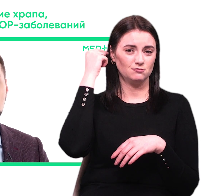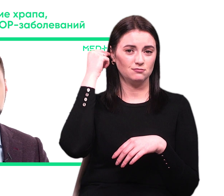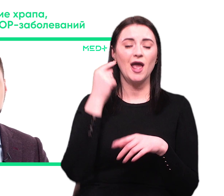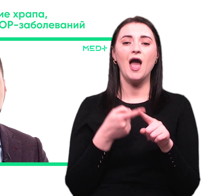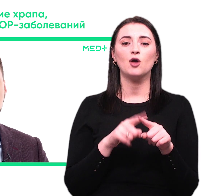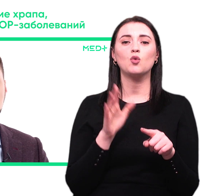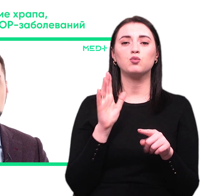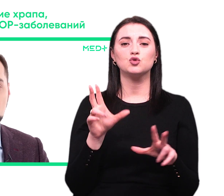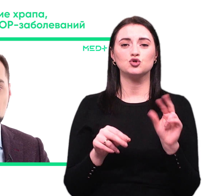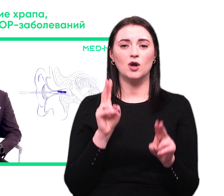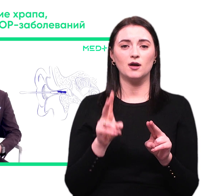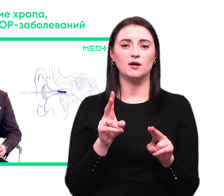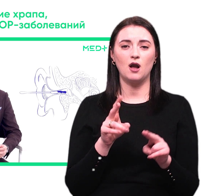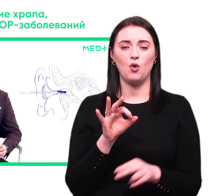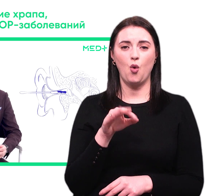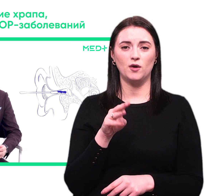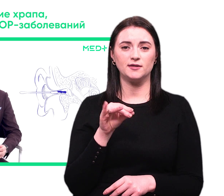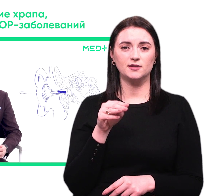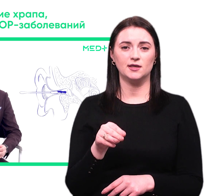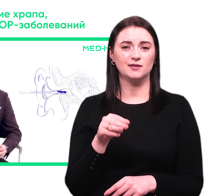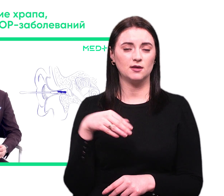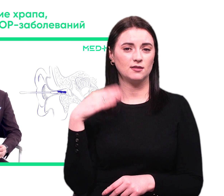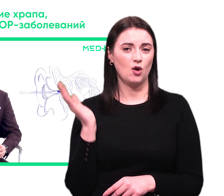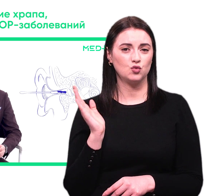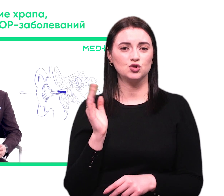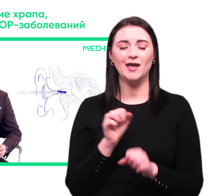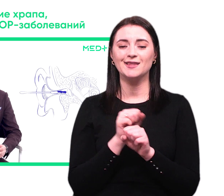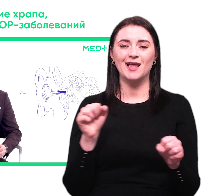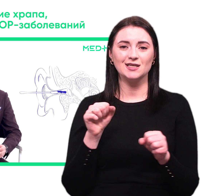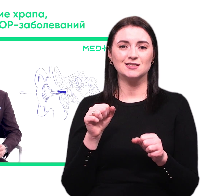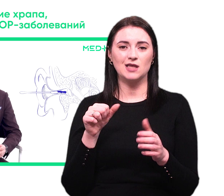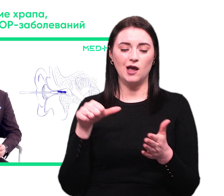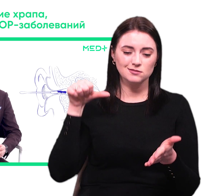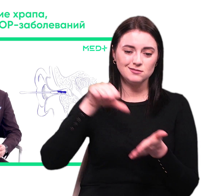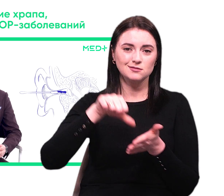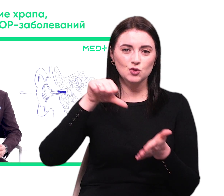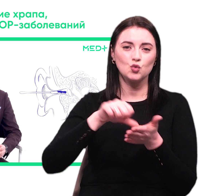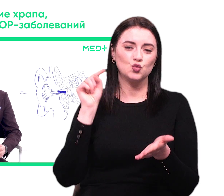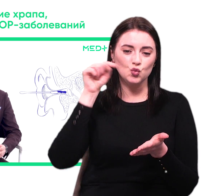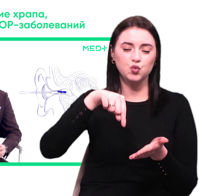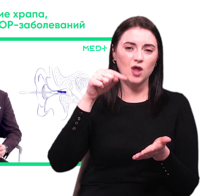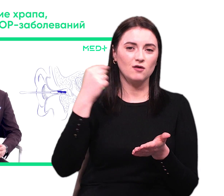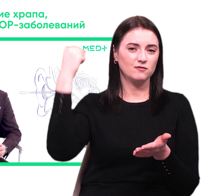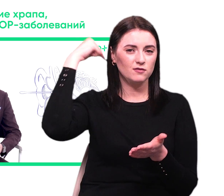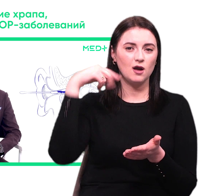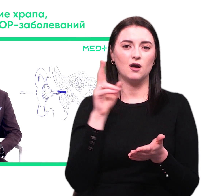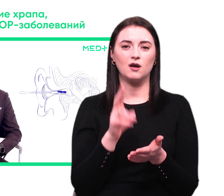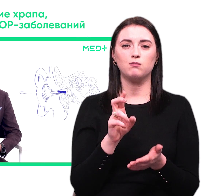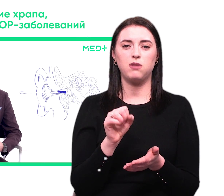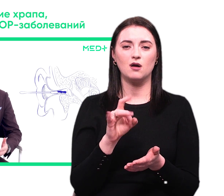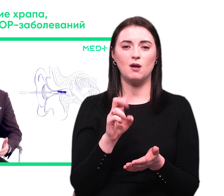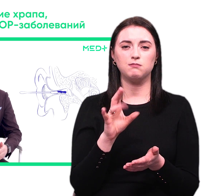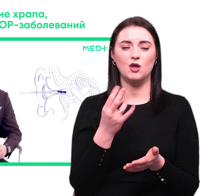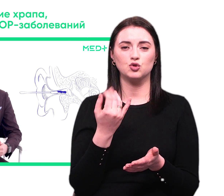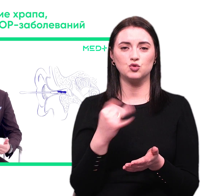это будет считаться как наружный отит. Также нельзя глубоко трамбовать остатки серы туда глубоко к барабанной перепонке, потому что